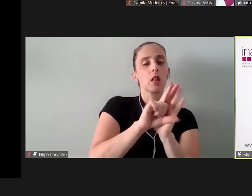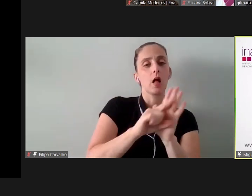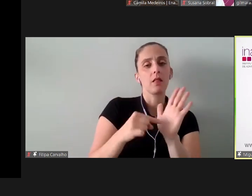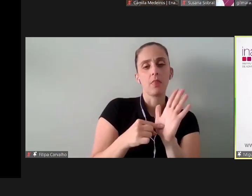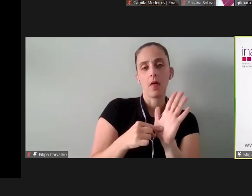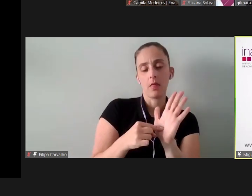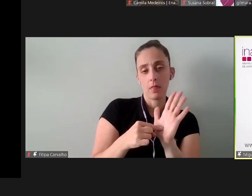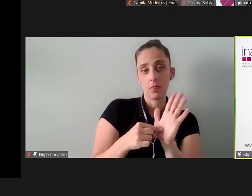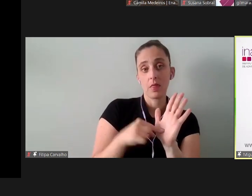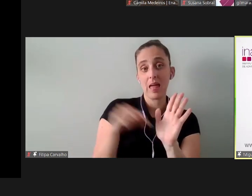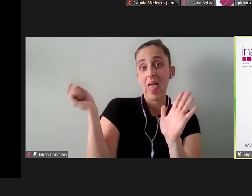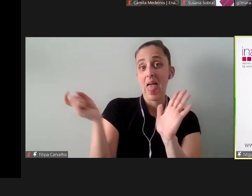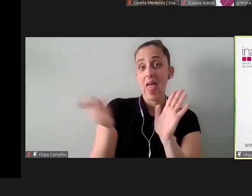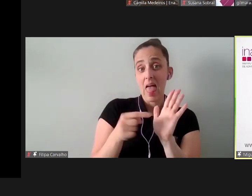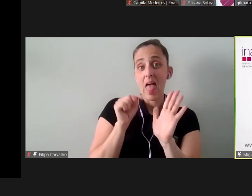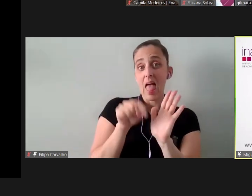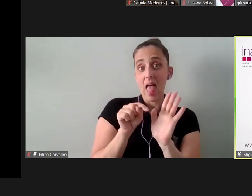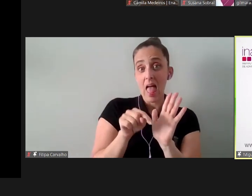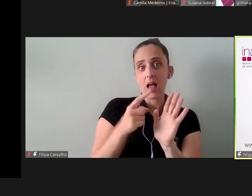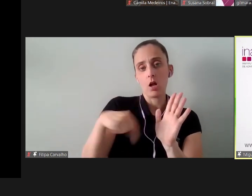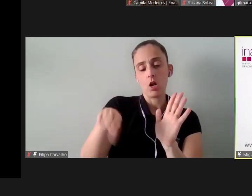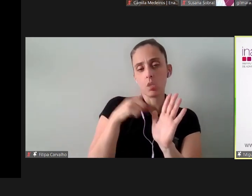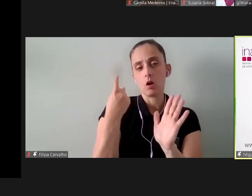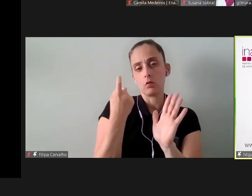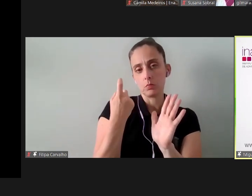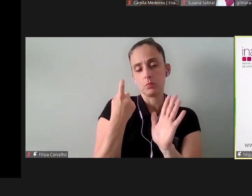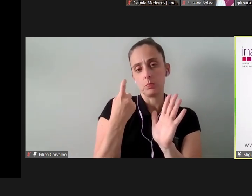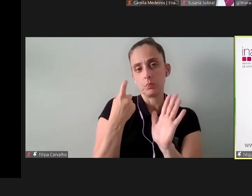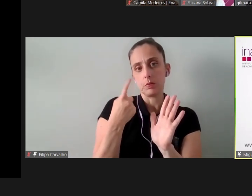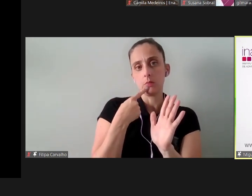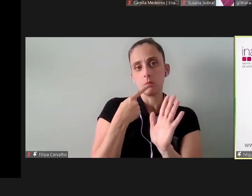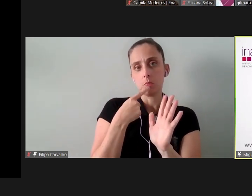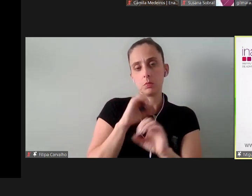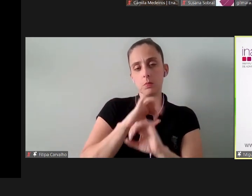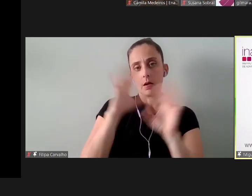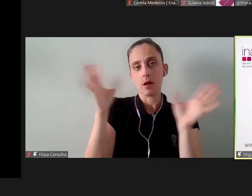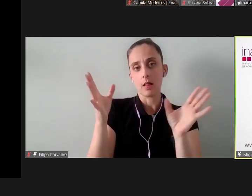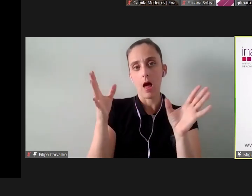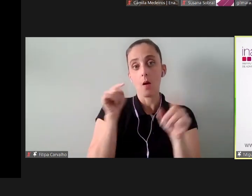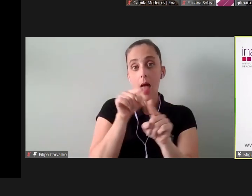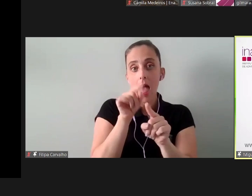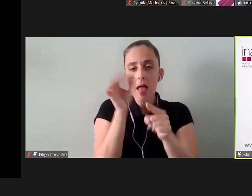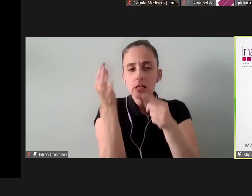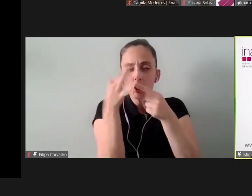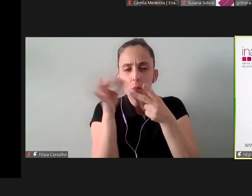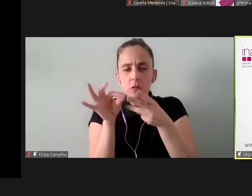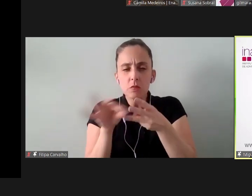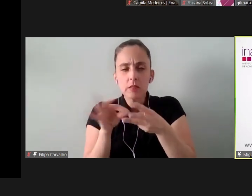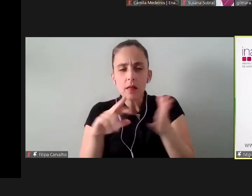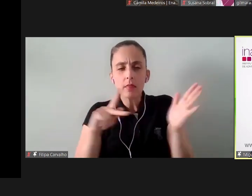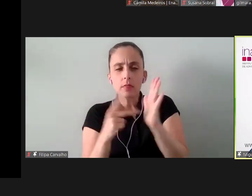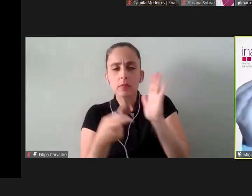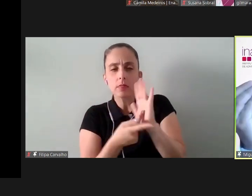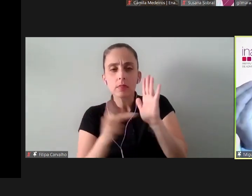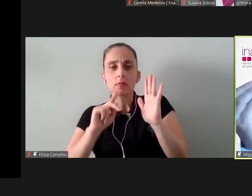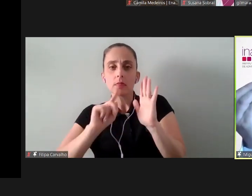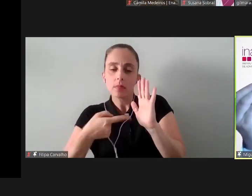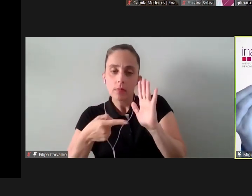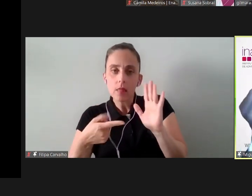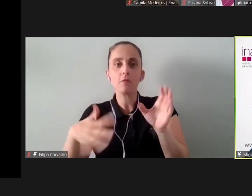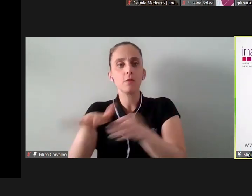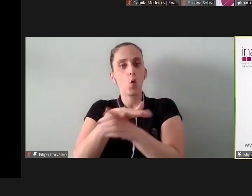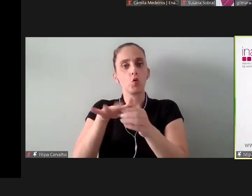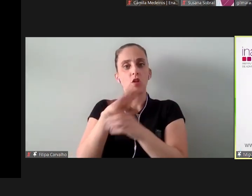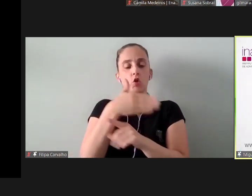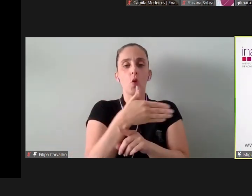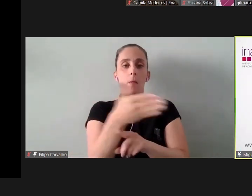E é aqui que nós precisamos de chegar, ou seja, a especificidade técnica tem que ser sempre colocada no contexto mais